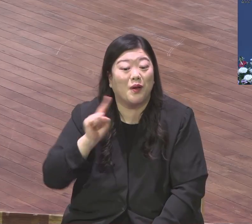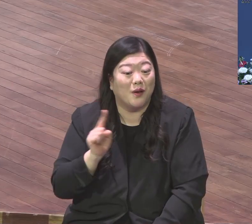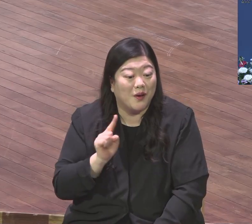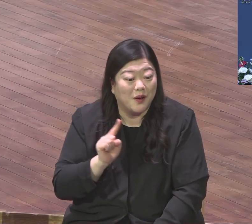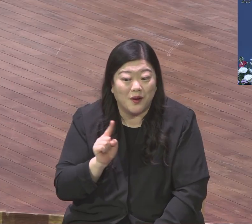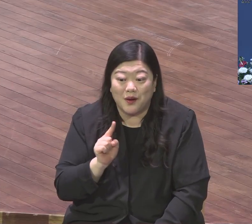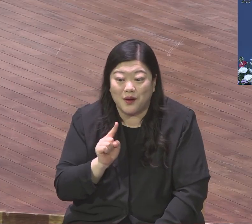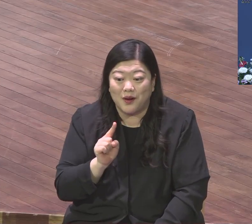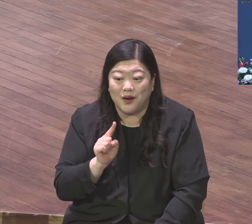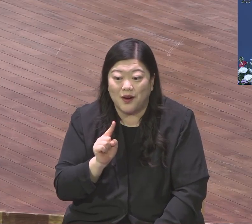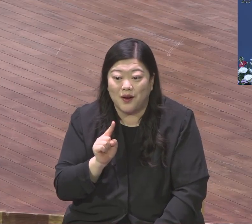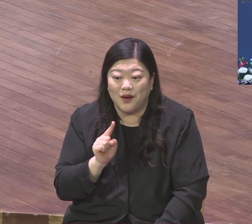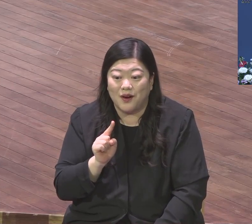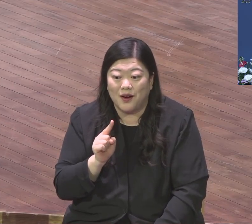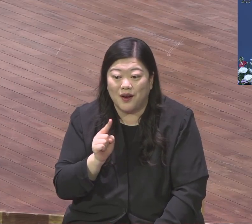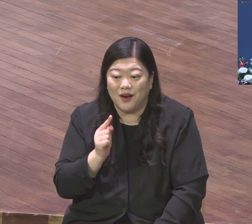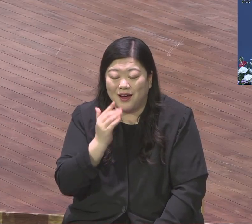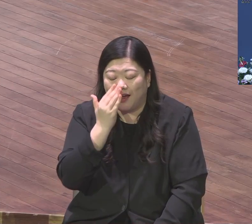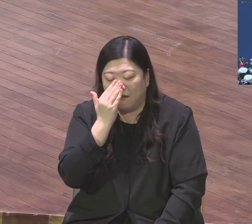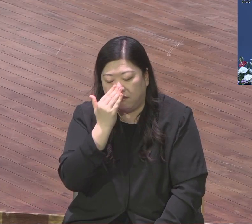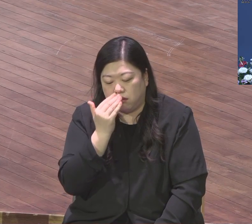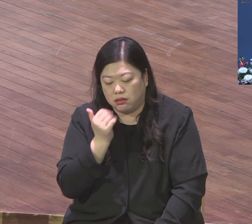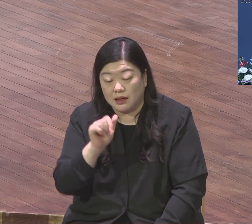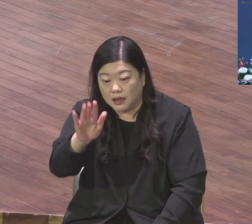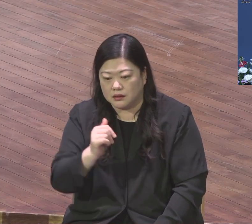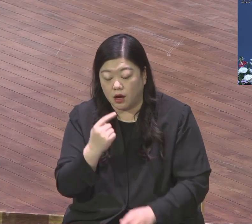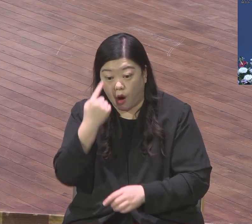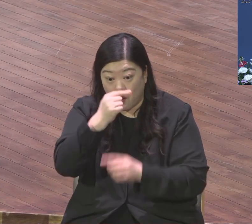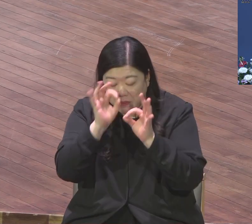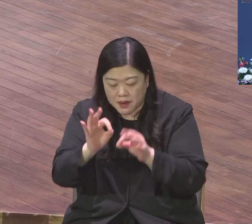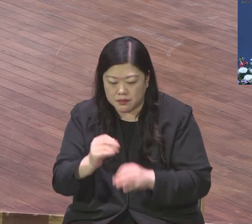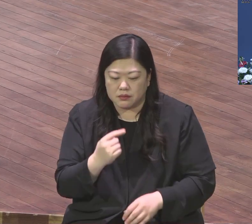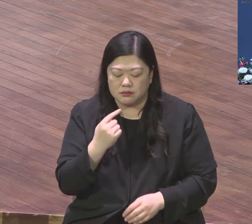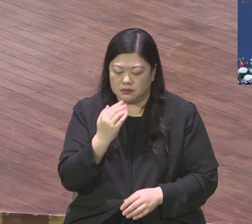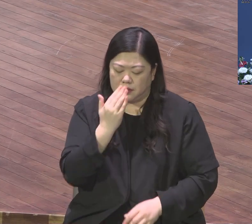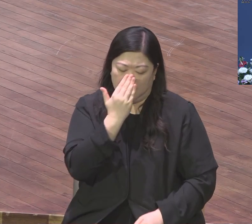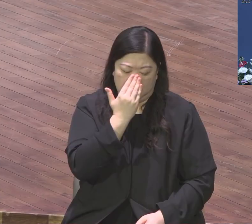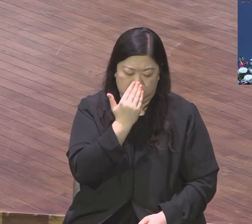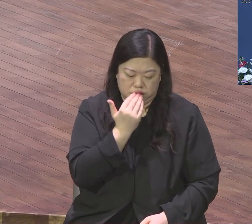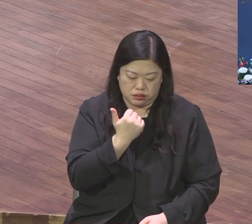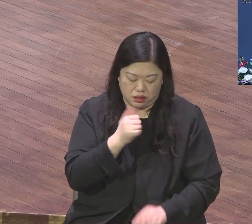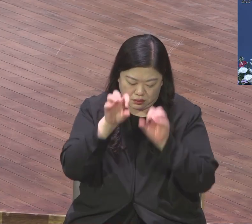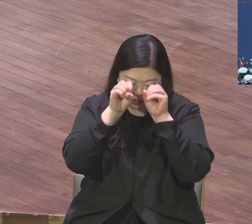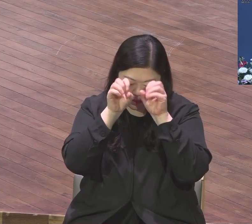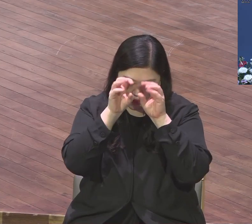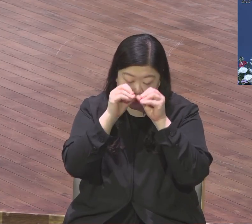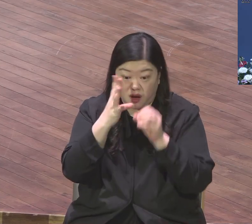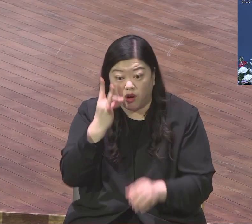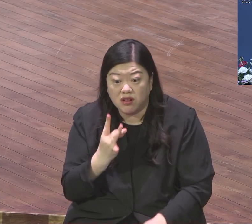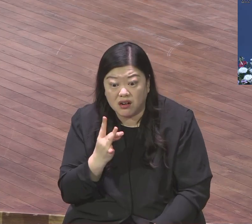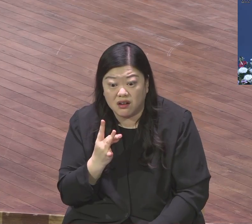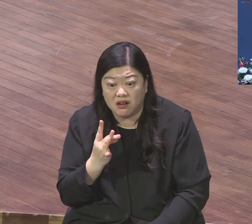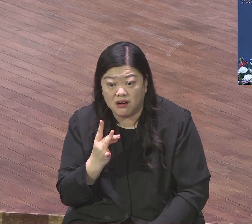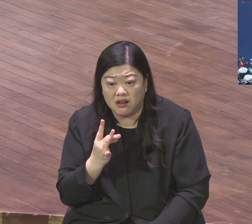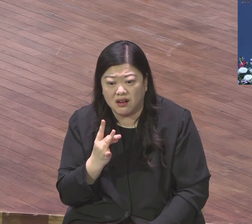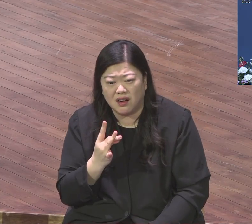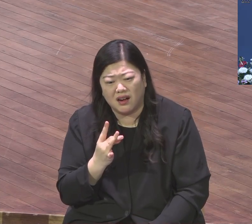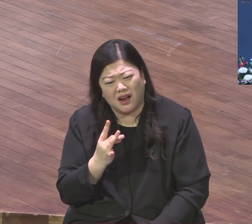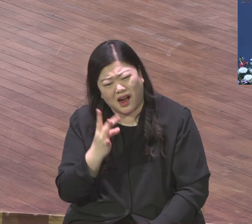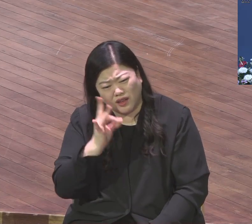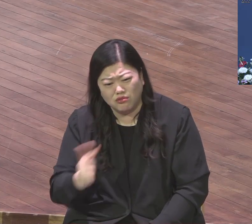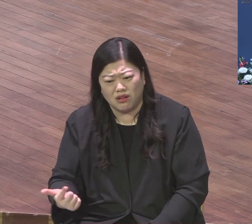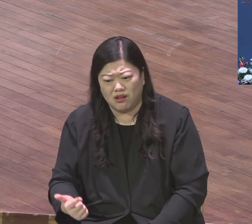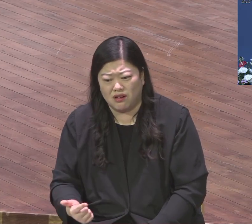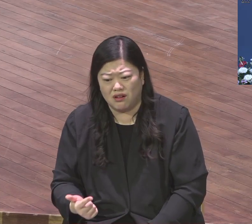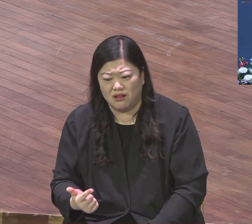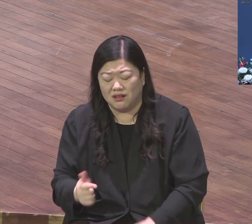얼굴은 지루함이라는 게 없습니다. 지루함이 없어요. 늘 기대 속에 설레임 속에 그렇게 신앙생활을